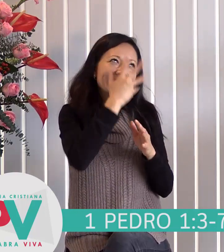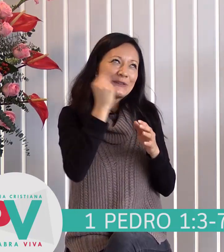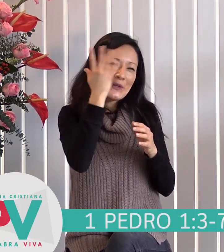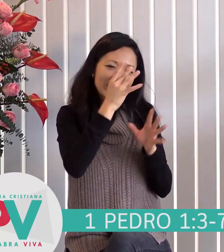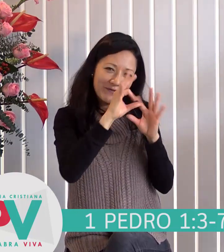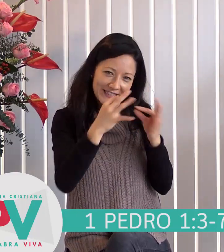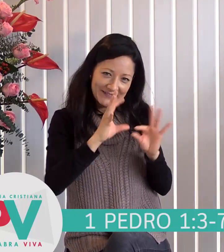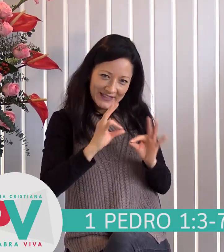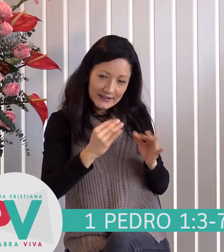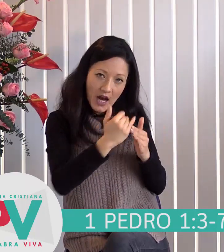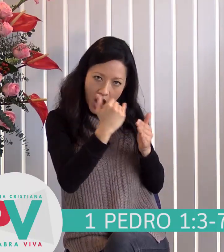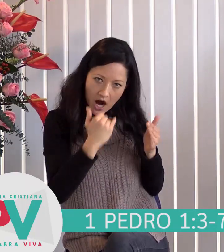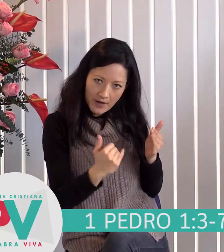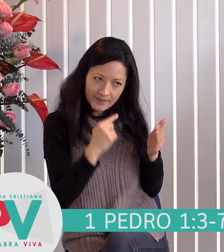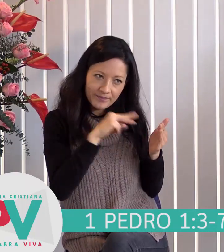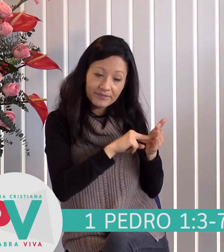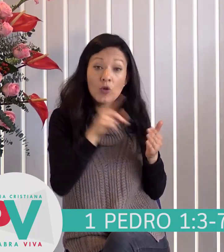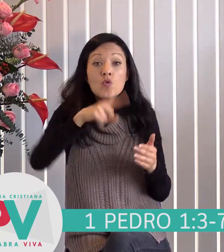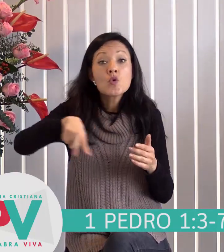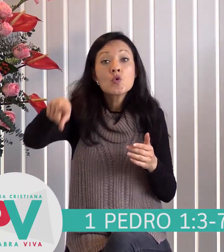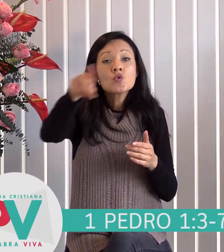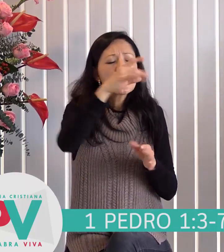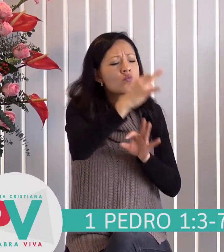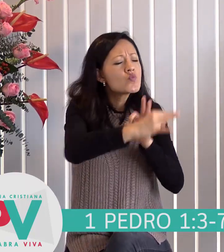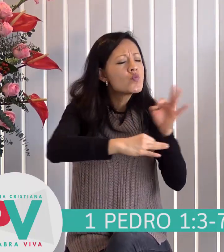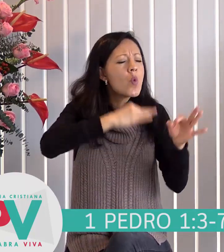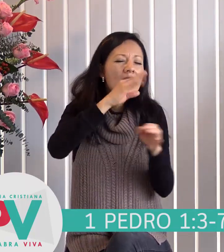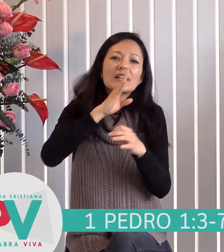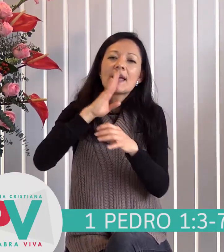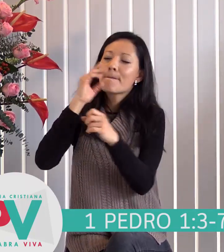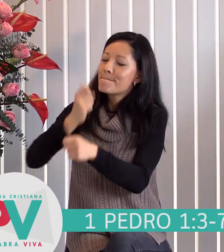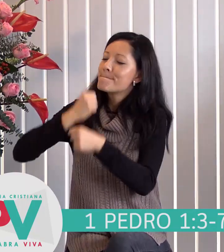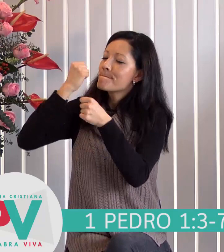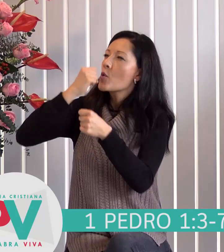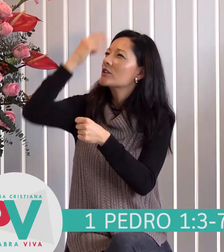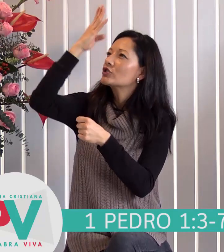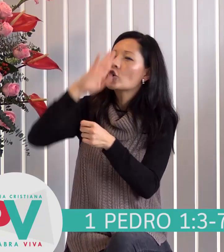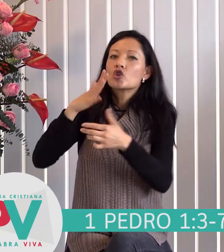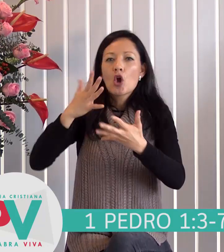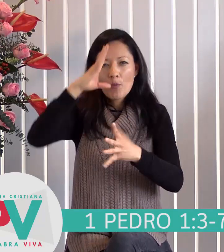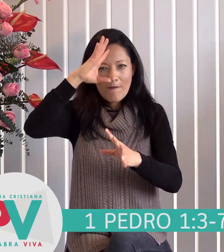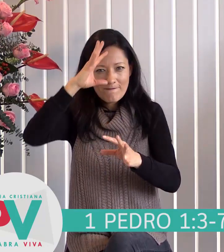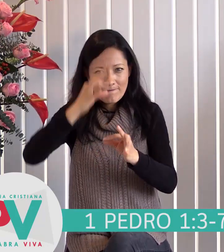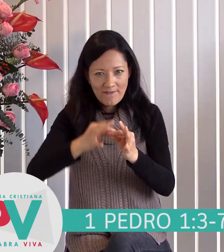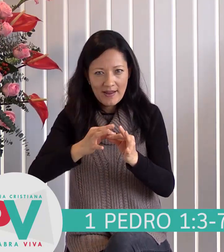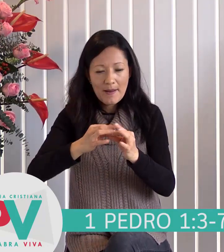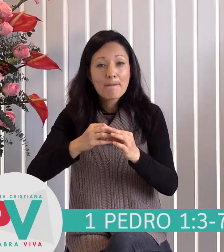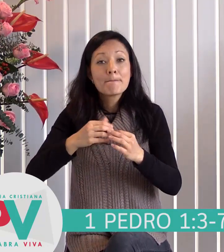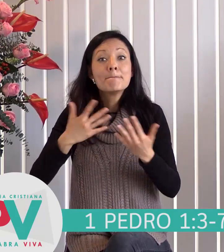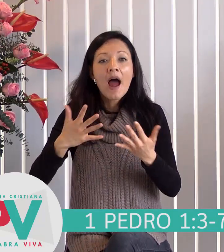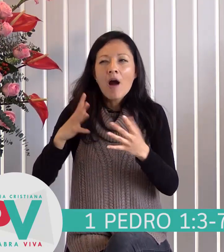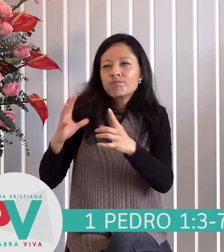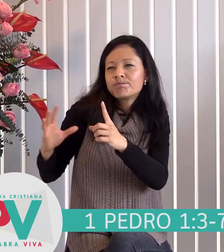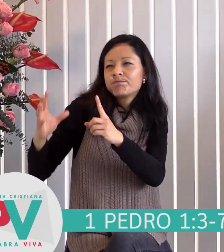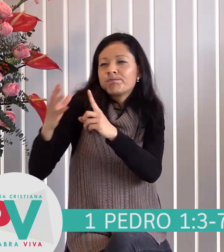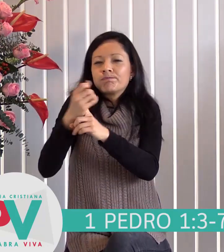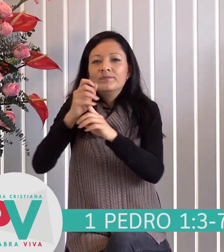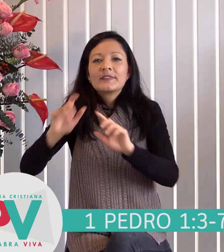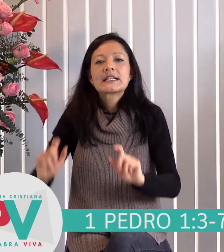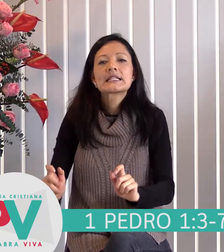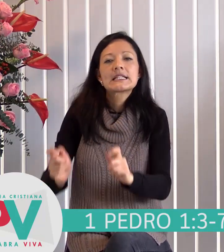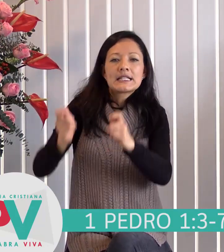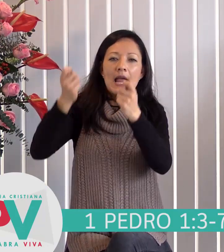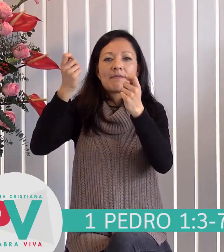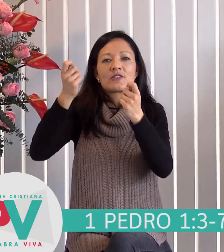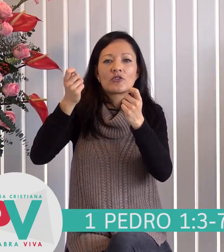Lindo, lindo, lindo. Que sois guardados por el poder de Dios mediante la fe, para alcanzar la salvación que está